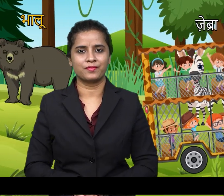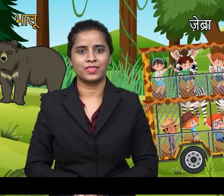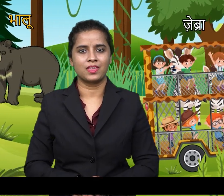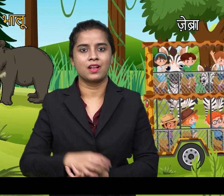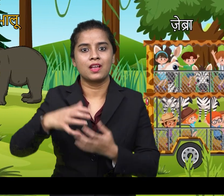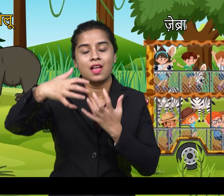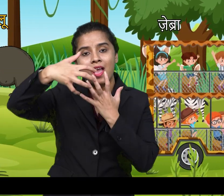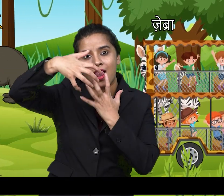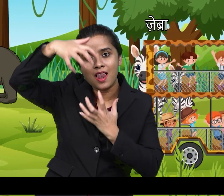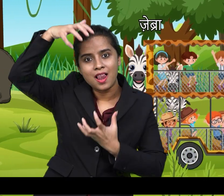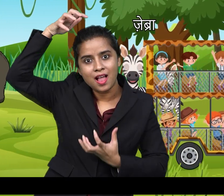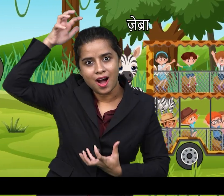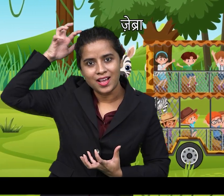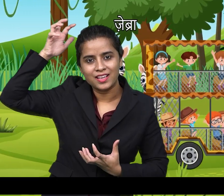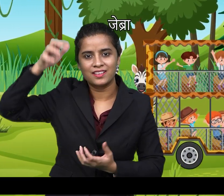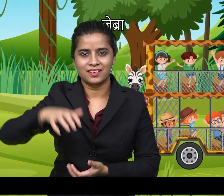शेर,